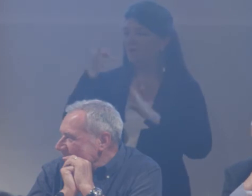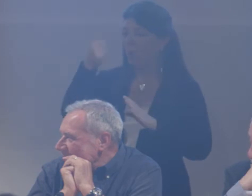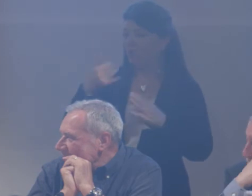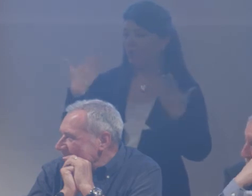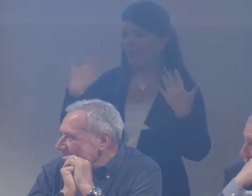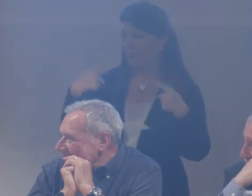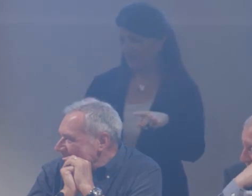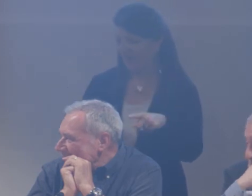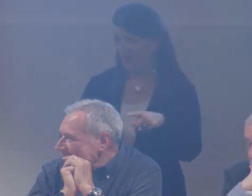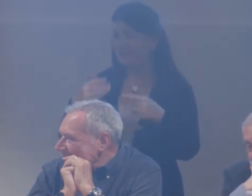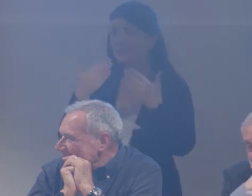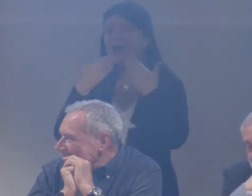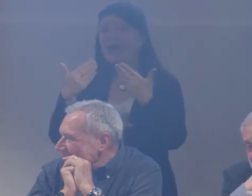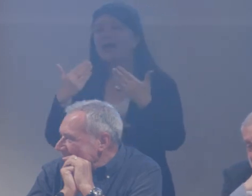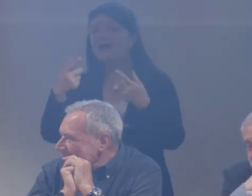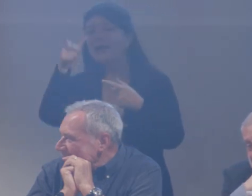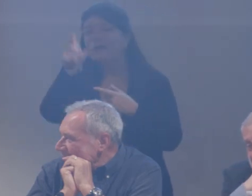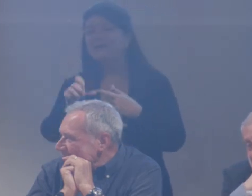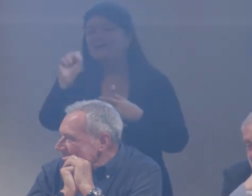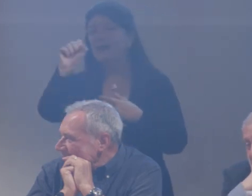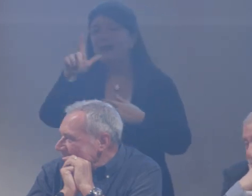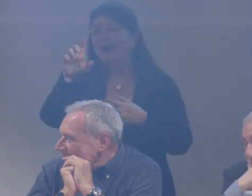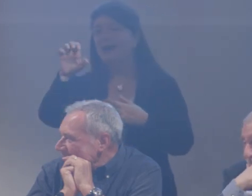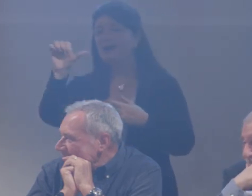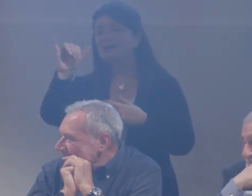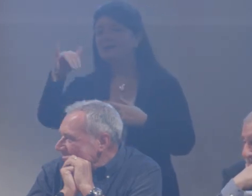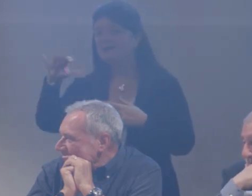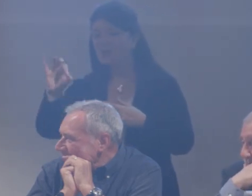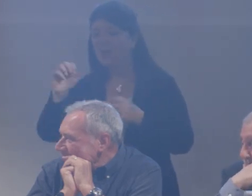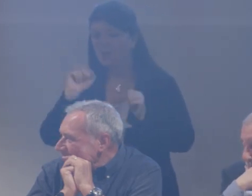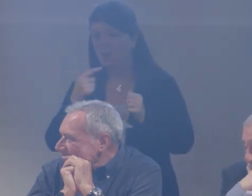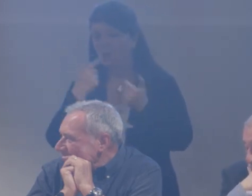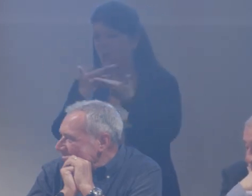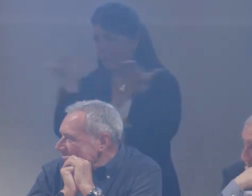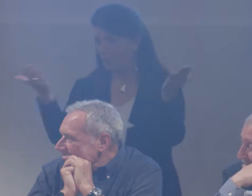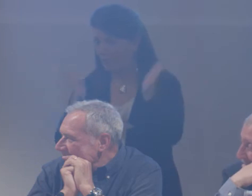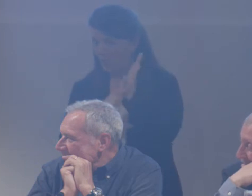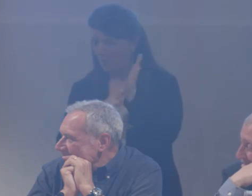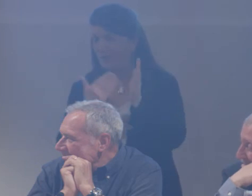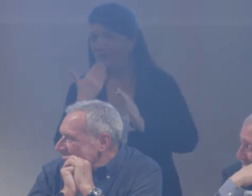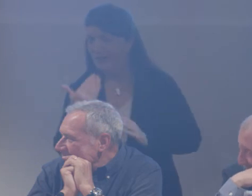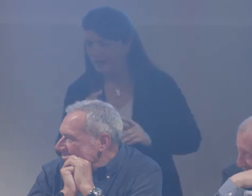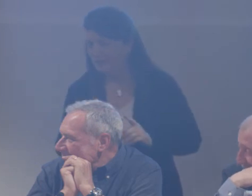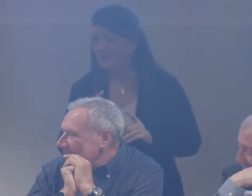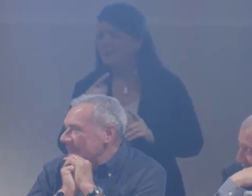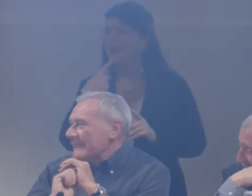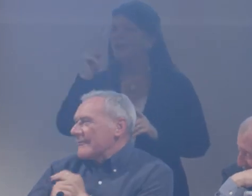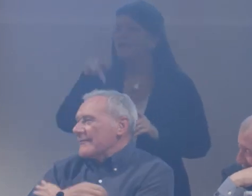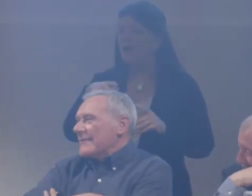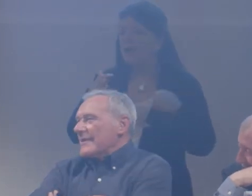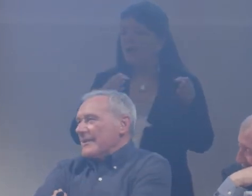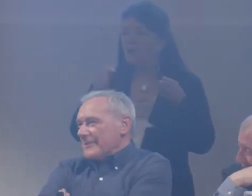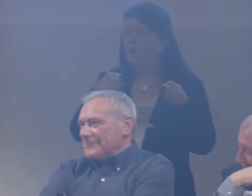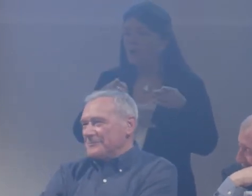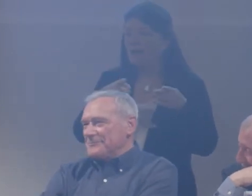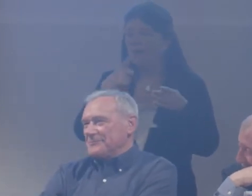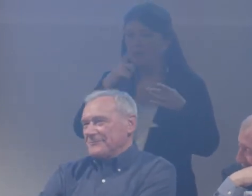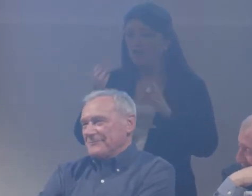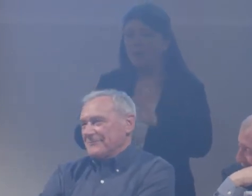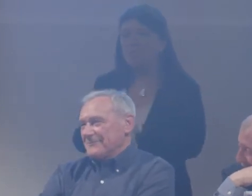Alessio, posso ringraziarlo pubblicamente, e si organizzò questa visione della Cinea